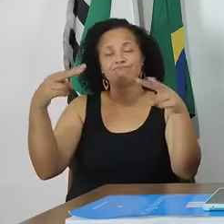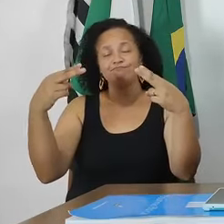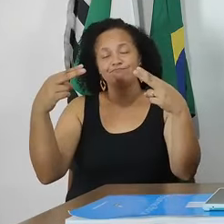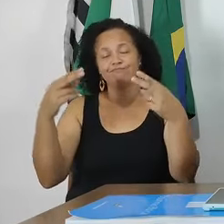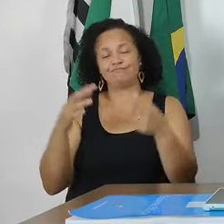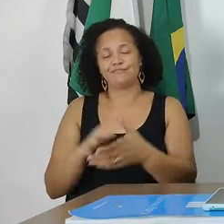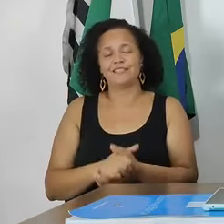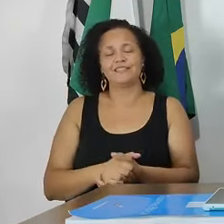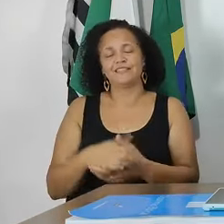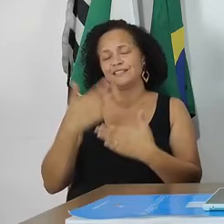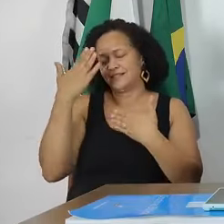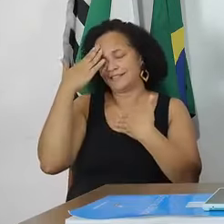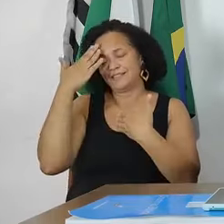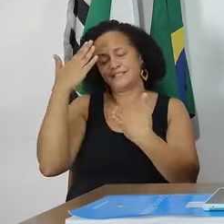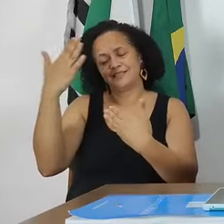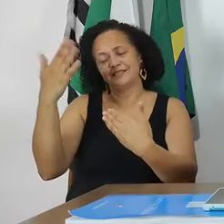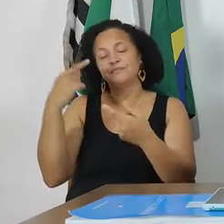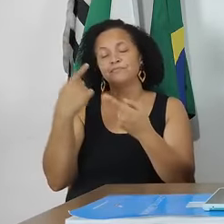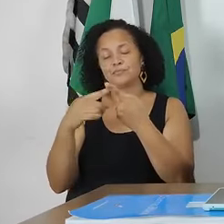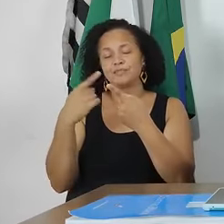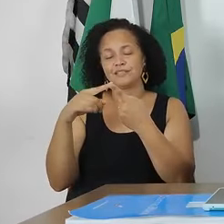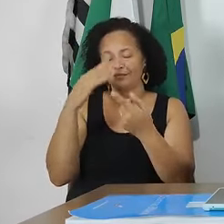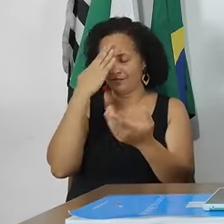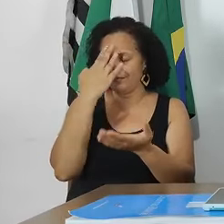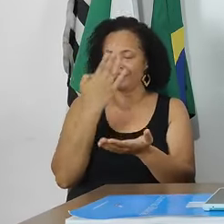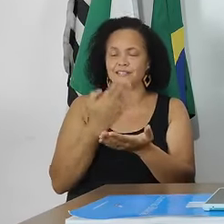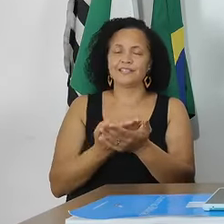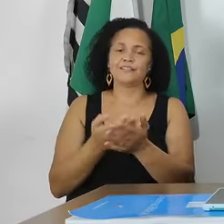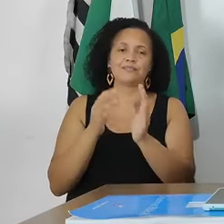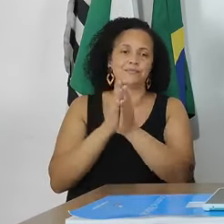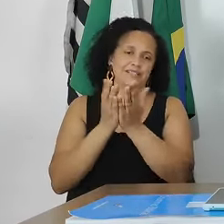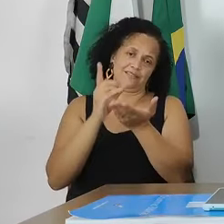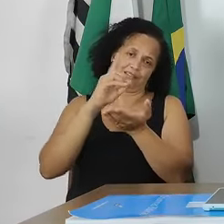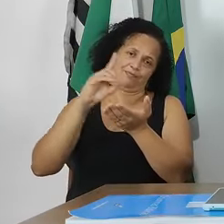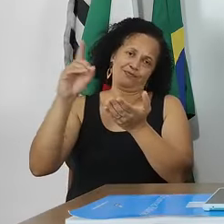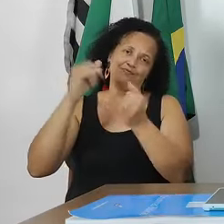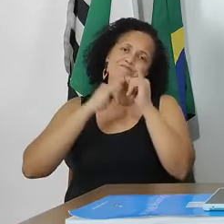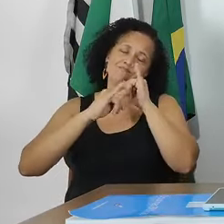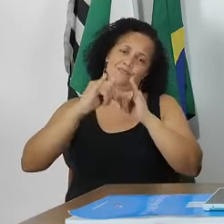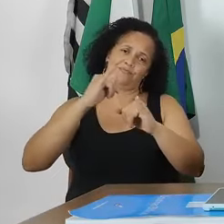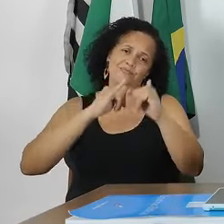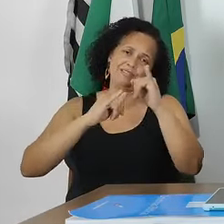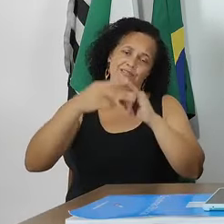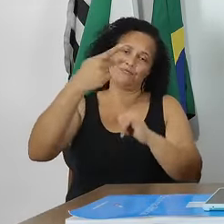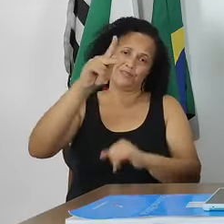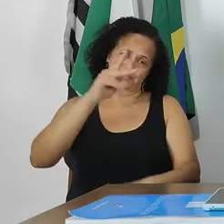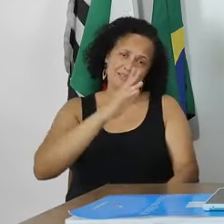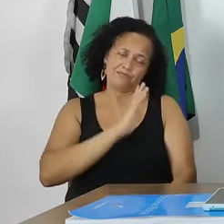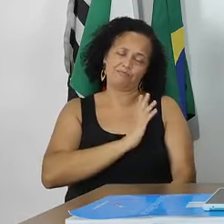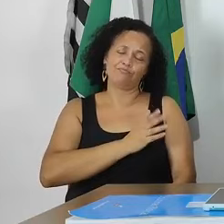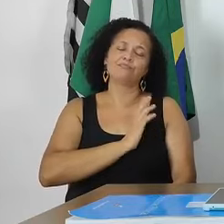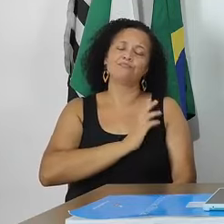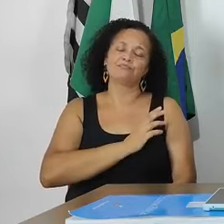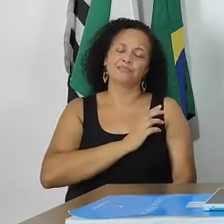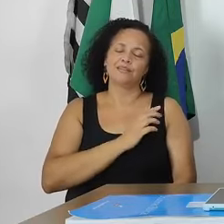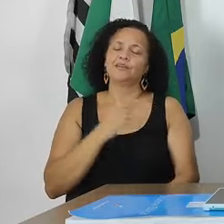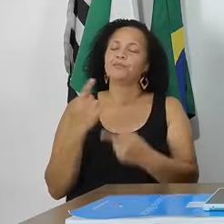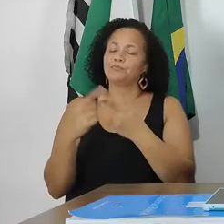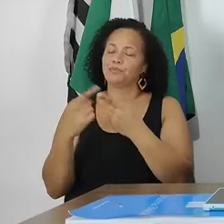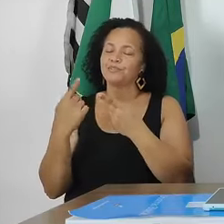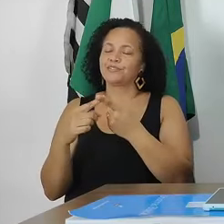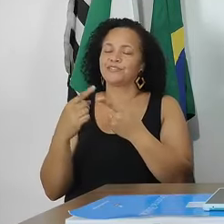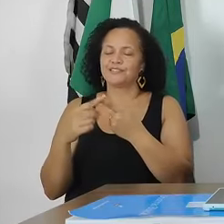né? Agradecer porque eu creio que essa palavra vai falar grandemente no seu coração, porque a direção que vem